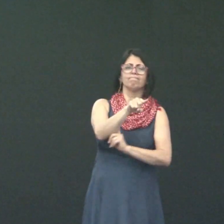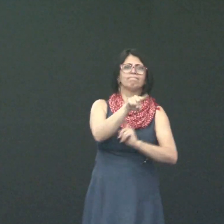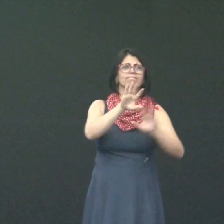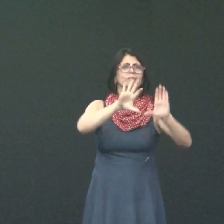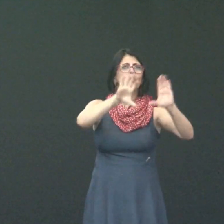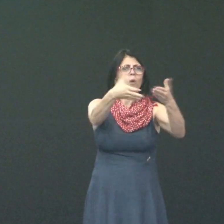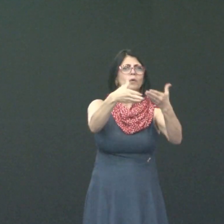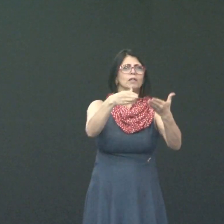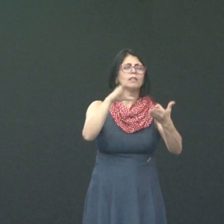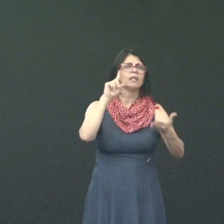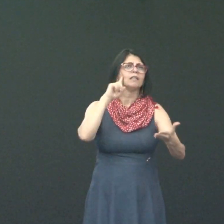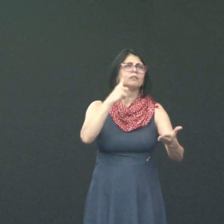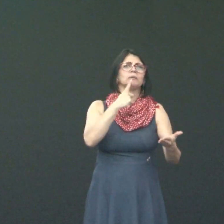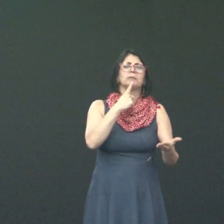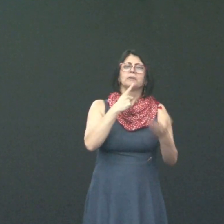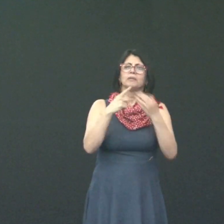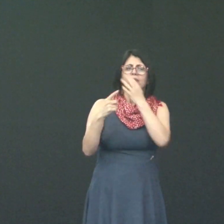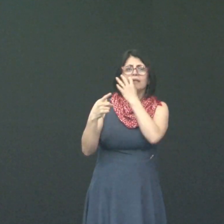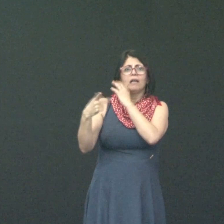Esse é o sinal.